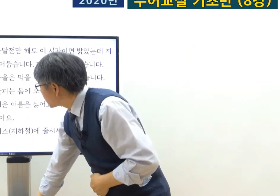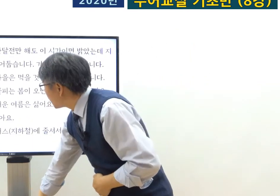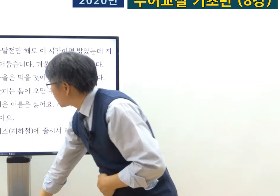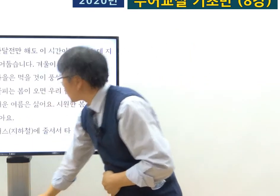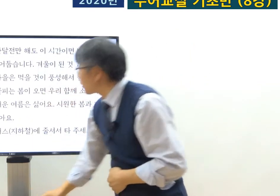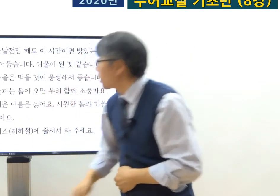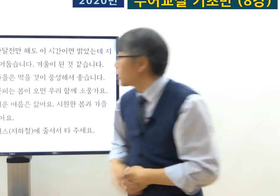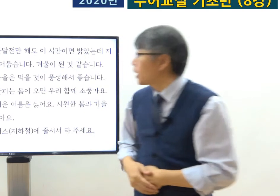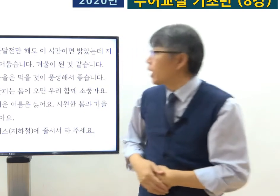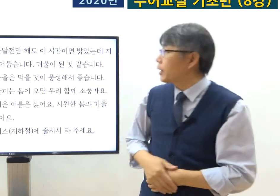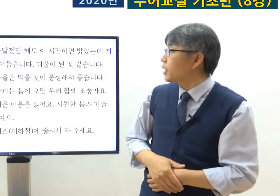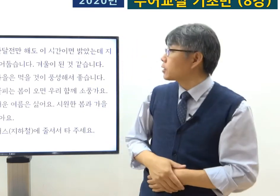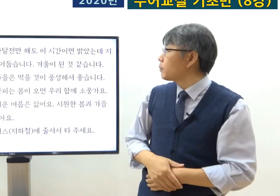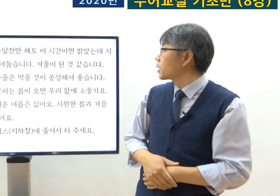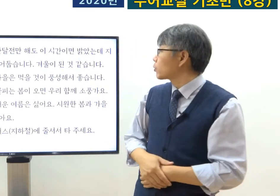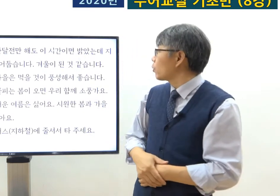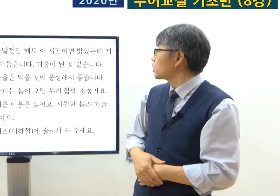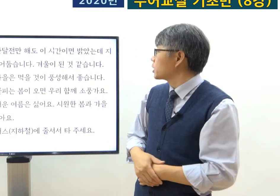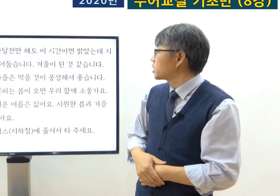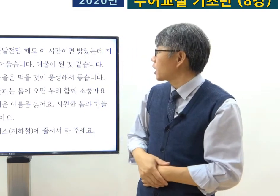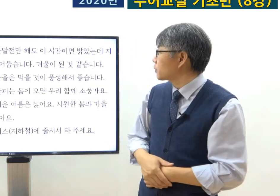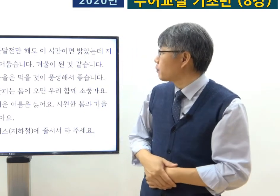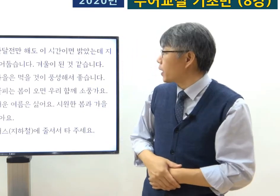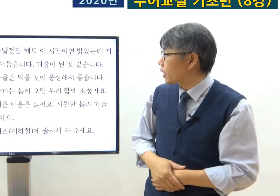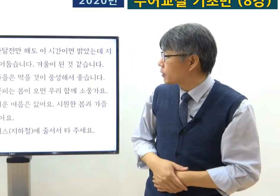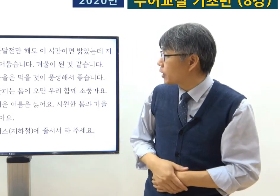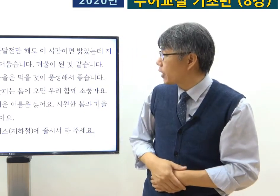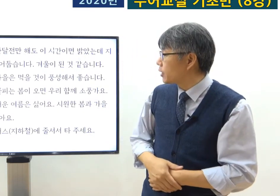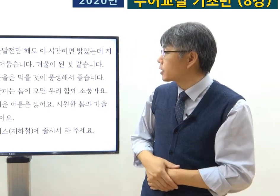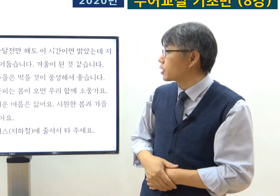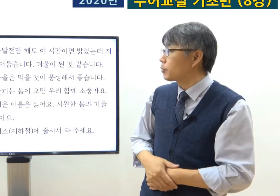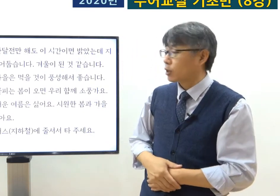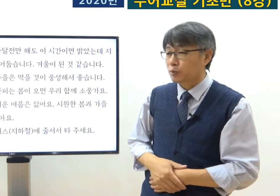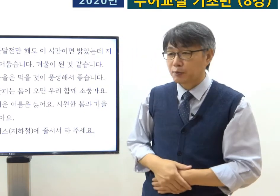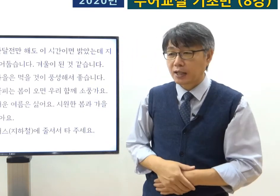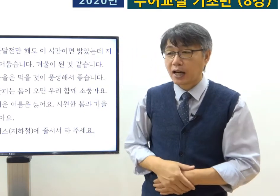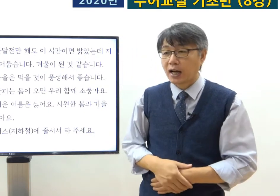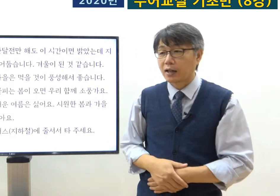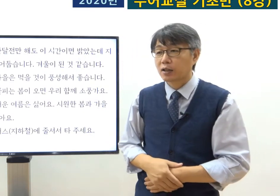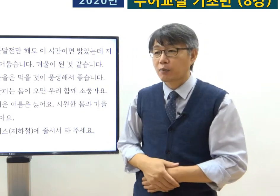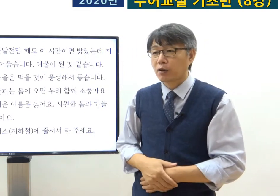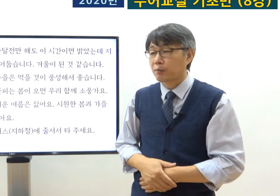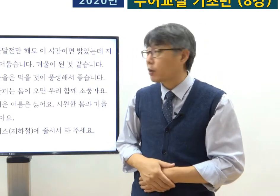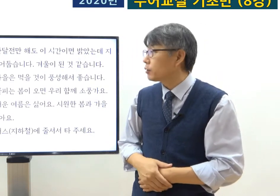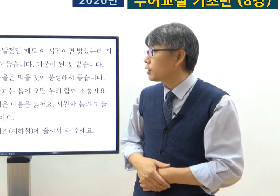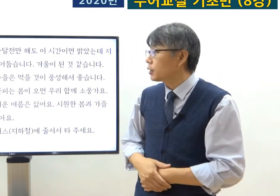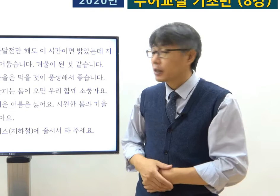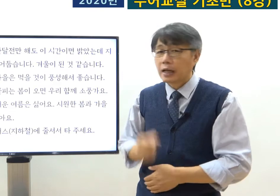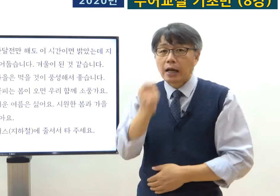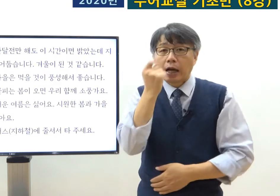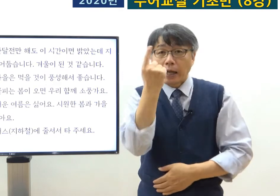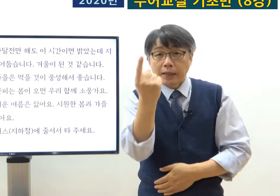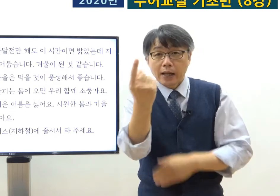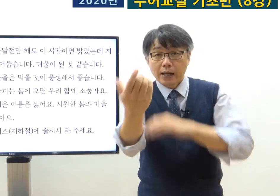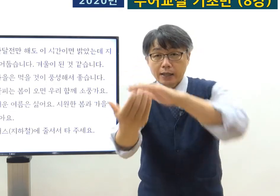자, 그 다음에 한 달 전만 해도 이 시간이면 밝았는데 지금은 어둡습니다. 이렇게 표현하면 한 달